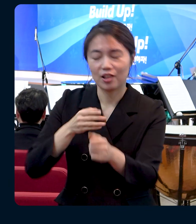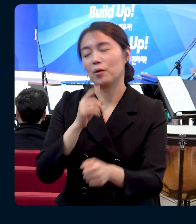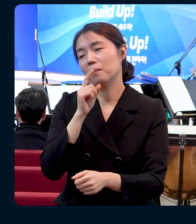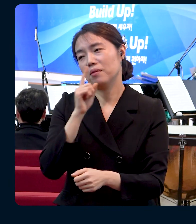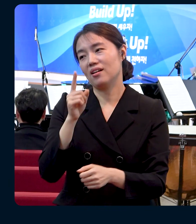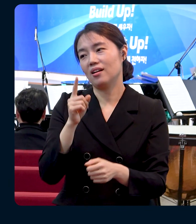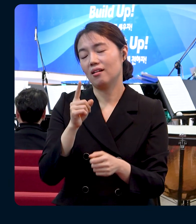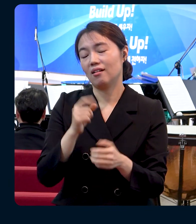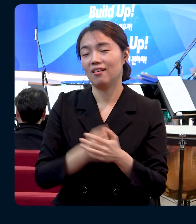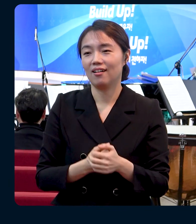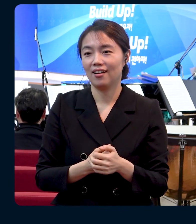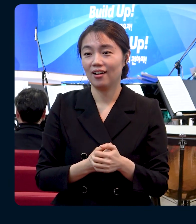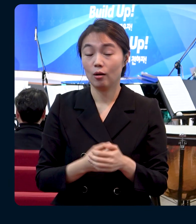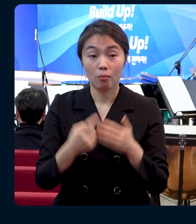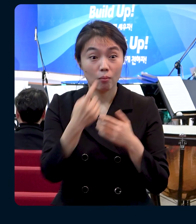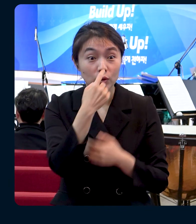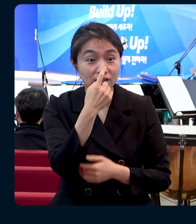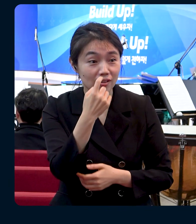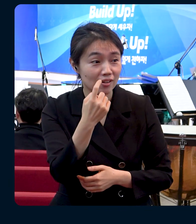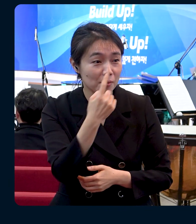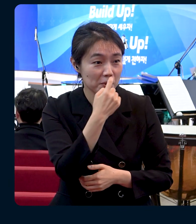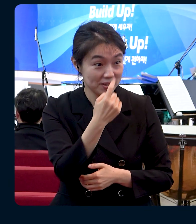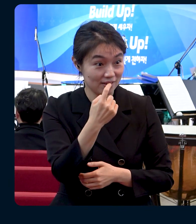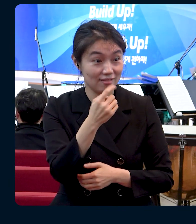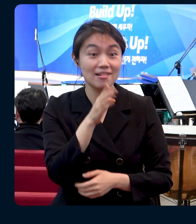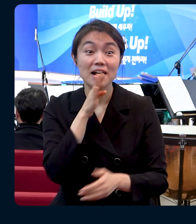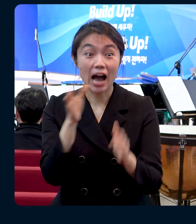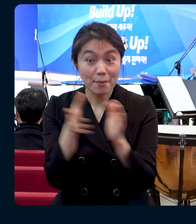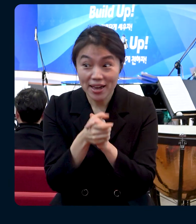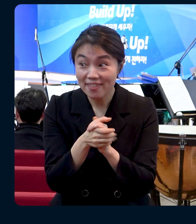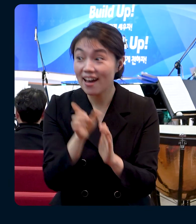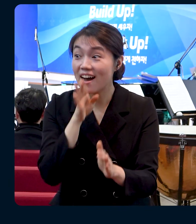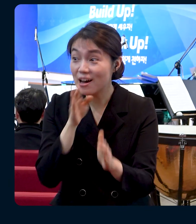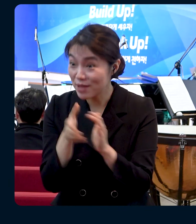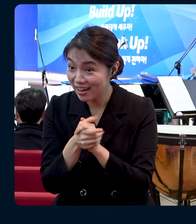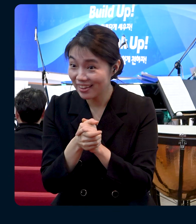멋져 보이죠? 얼핏 들으면 아멘이 나오죠, 그렇죠?